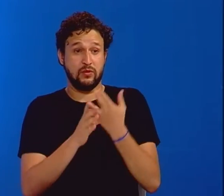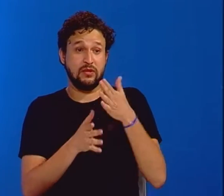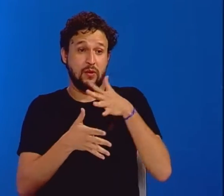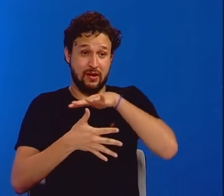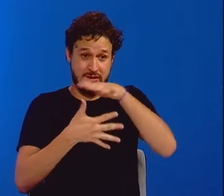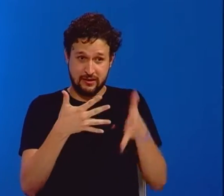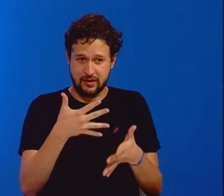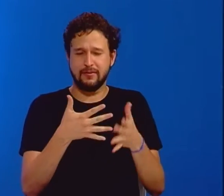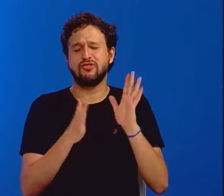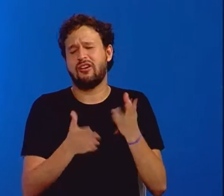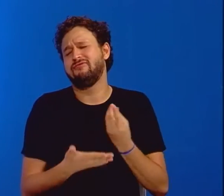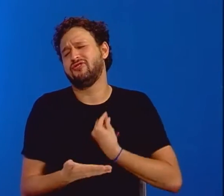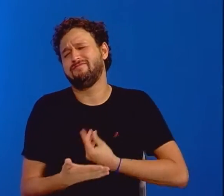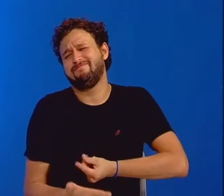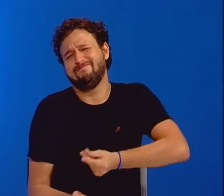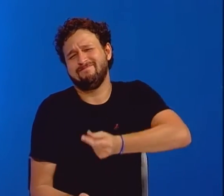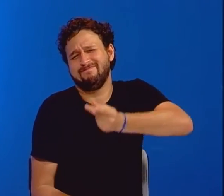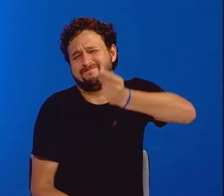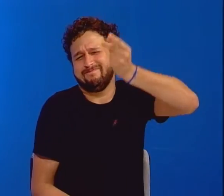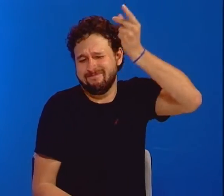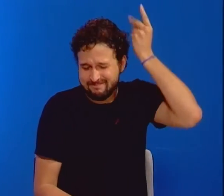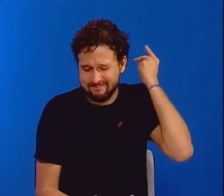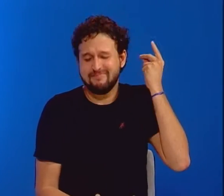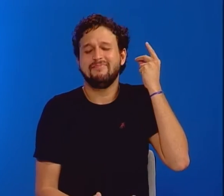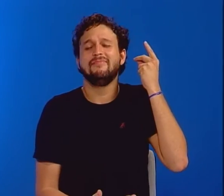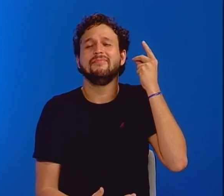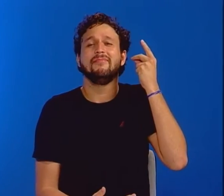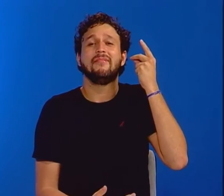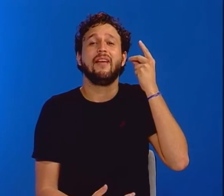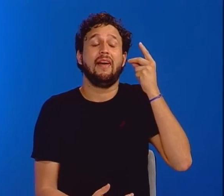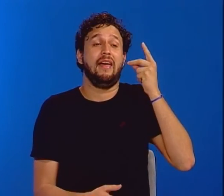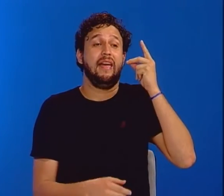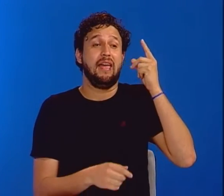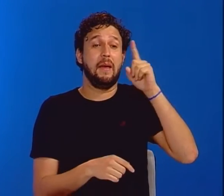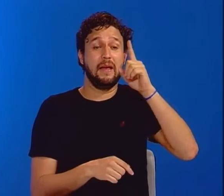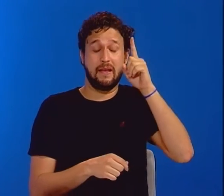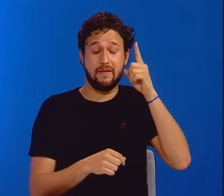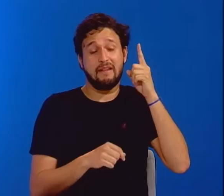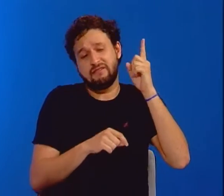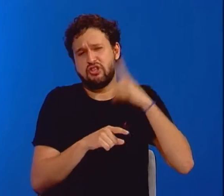Boa noite. Então, a Libras, ela já existia realmente há muito tempo, né?